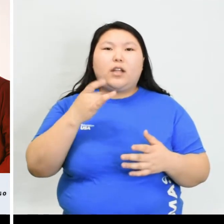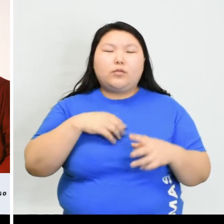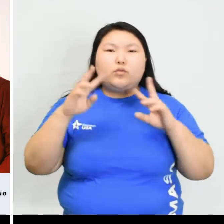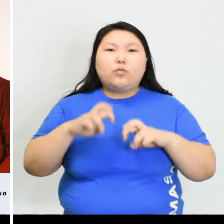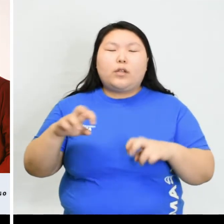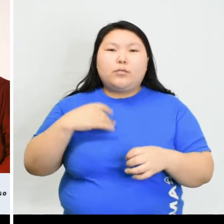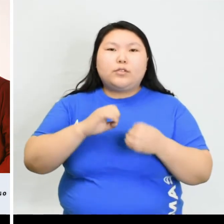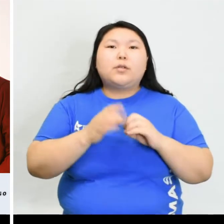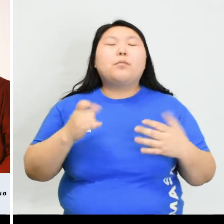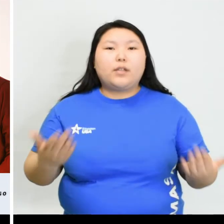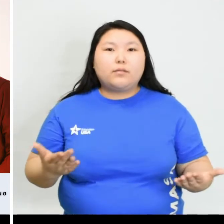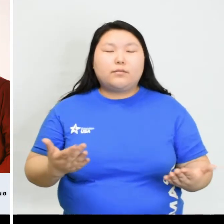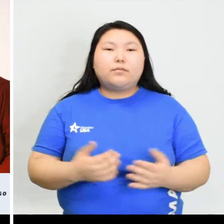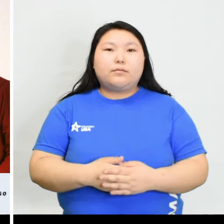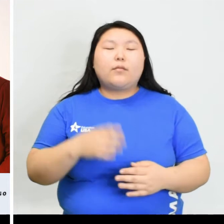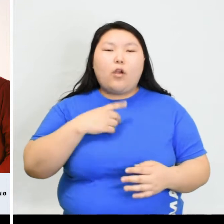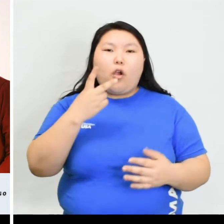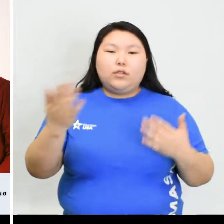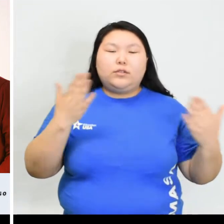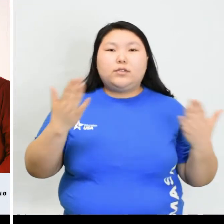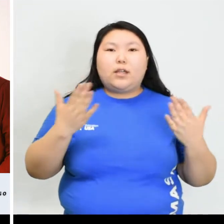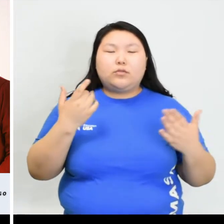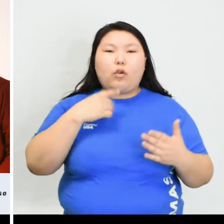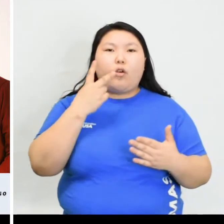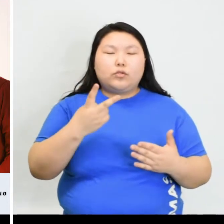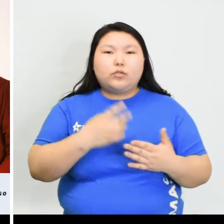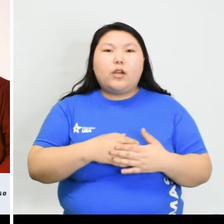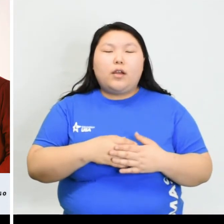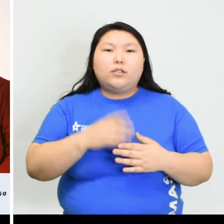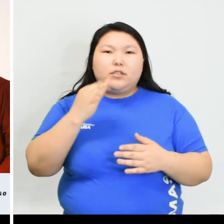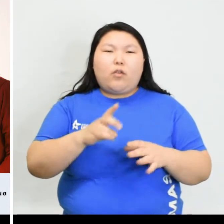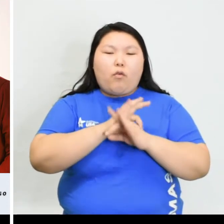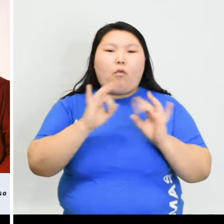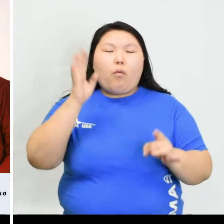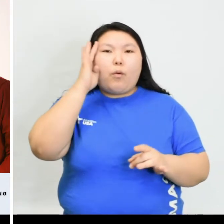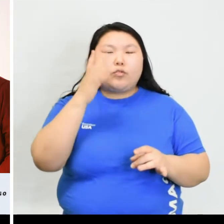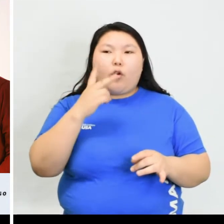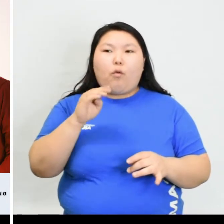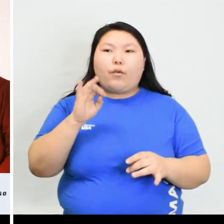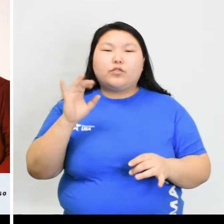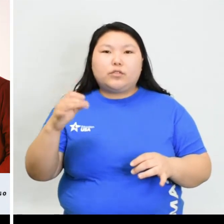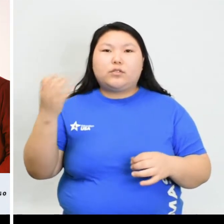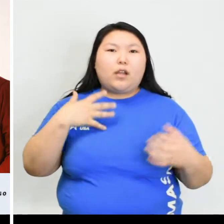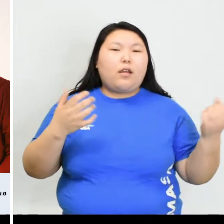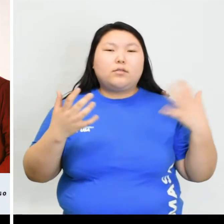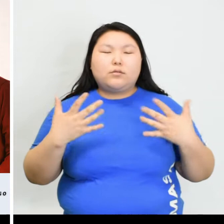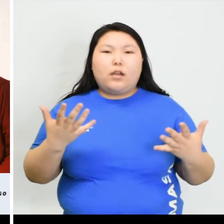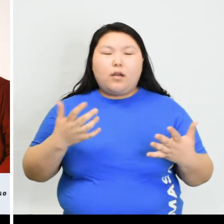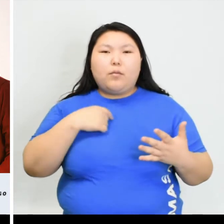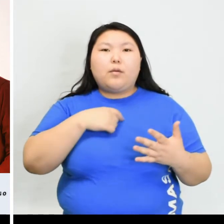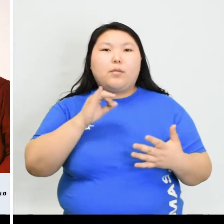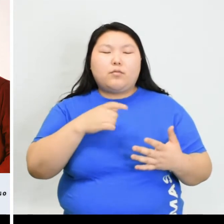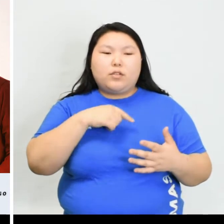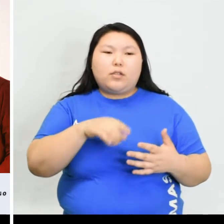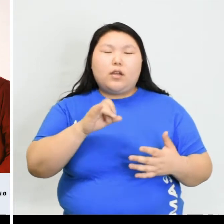энэ диссертацийн судалгаа модлага хийх юм бэ те. Хоёр талаас хоёр арай шал өөр бодлоготой профессорууд яриад